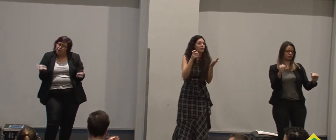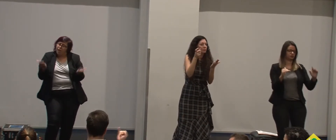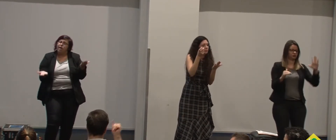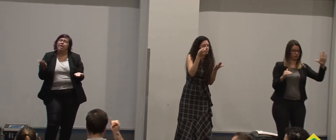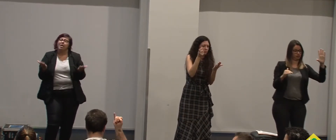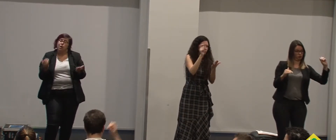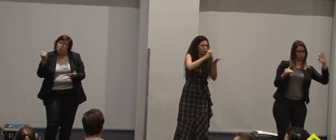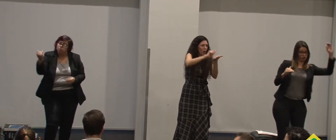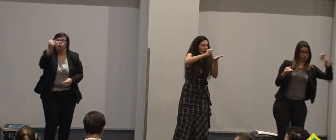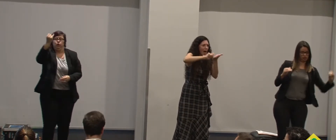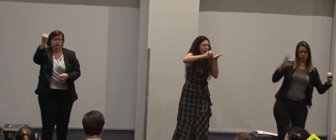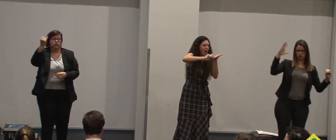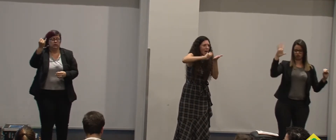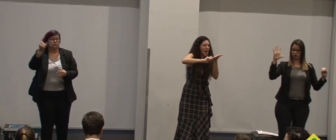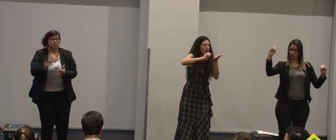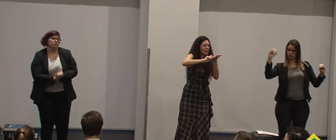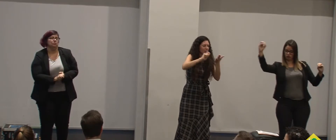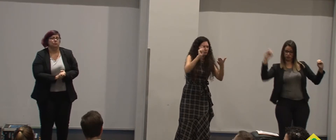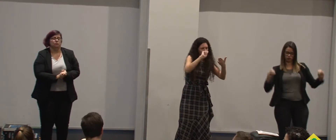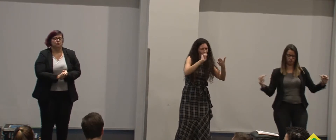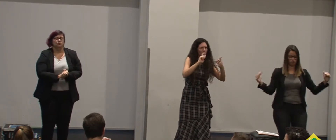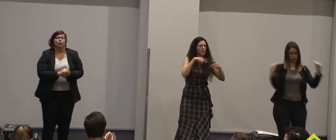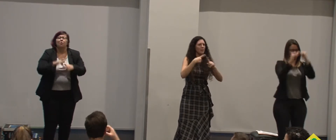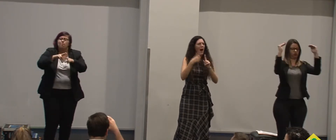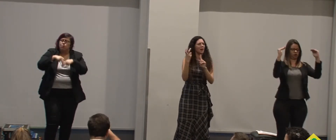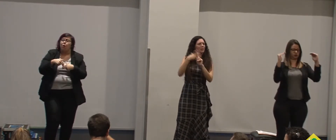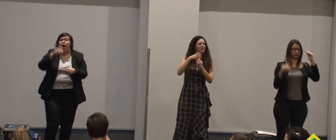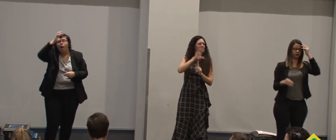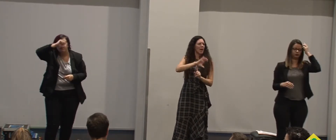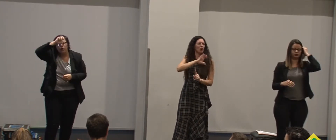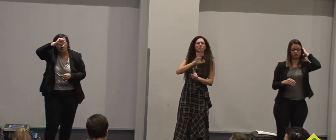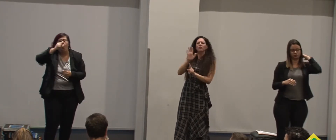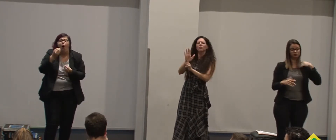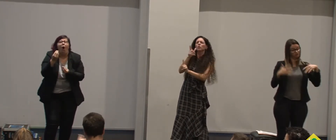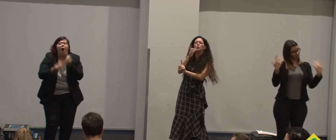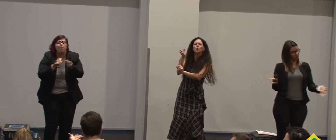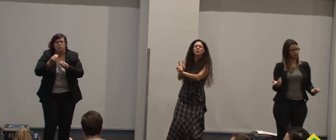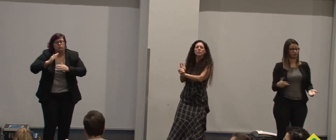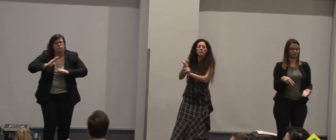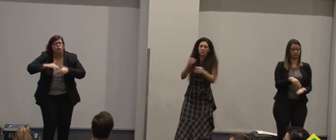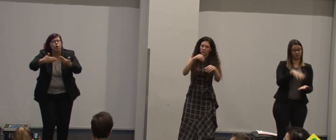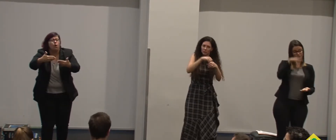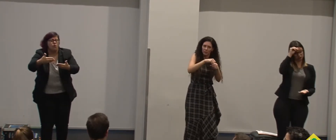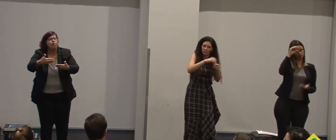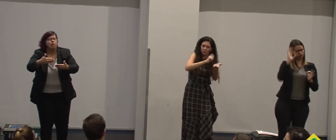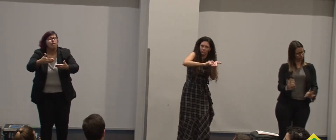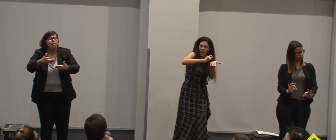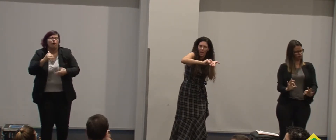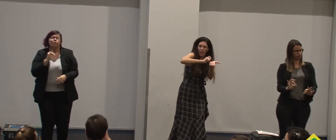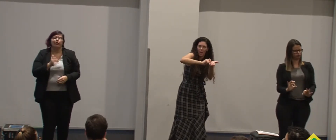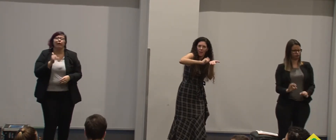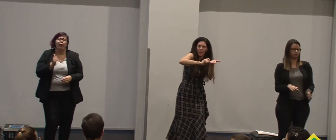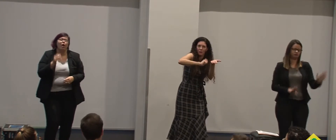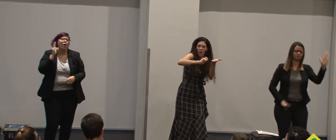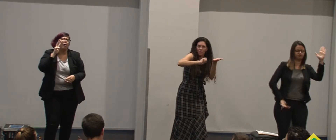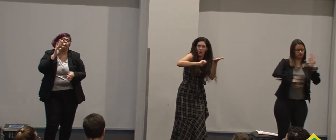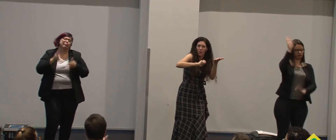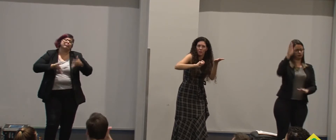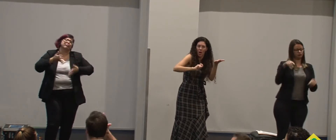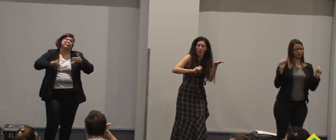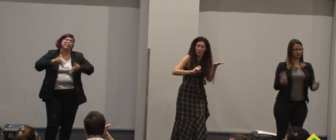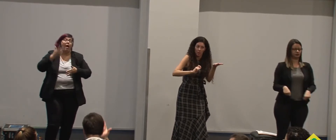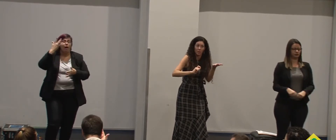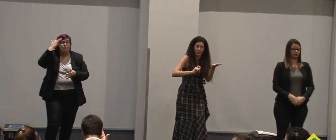escrita. Então, a gente precisa ter um balanço nas aulas de como a gente vai ensinar essa questão dos